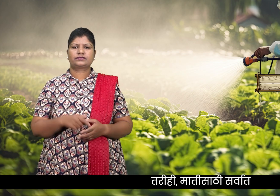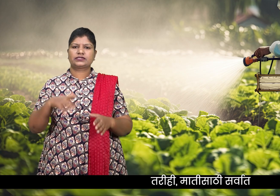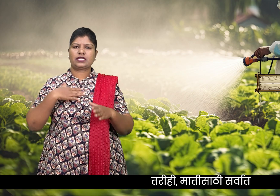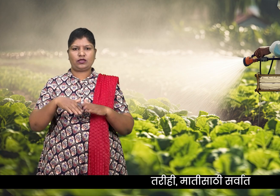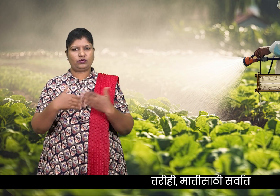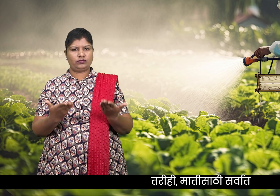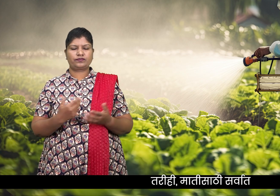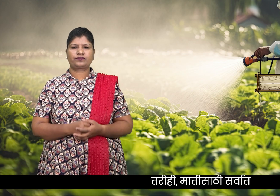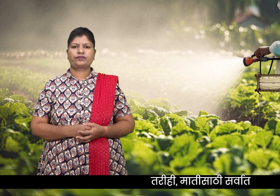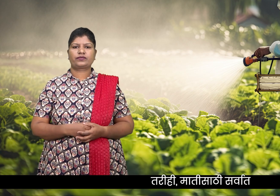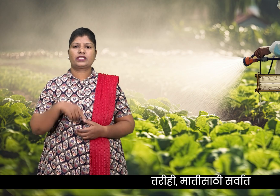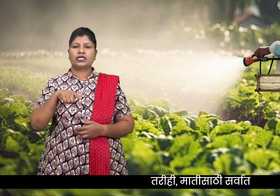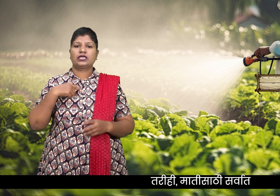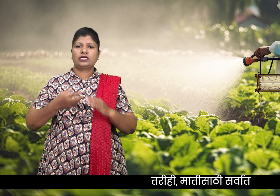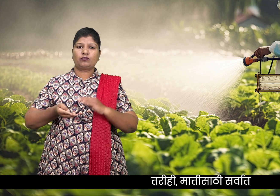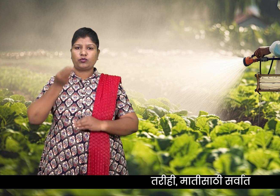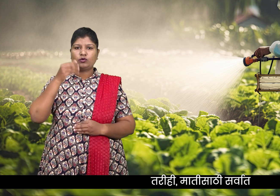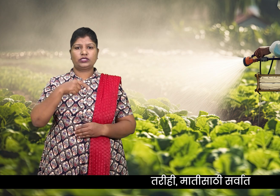तरीही मातीसाठी सर्वात